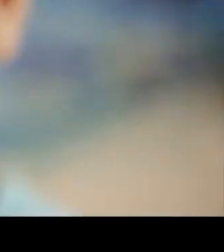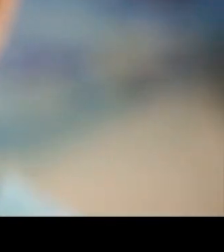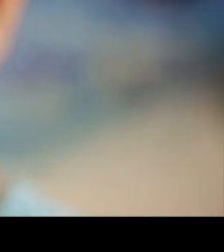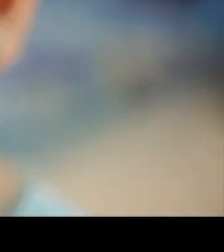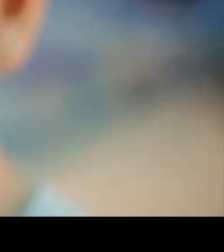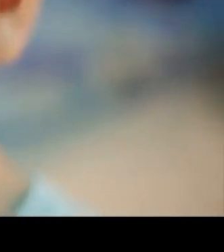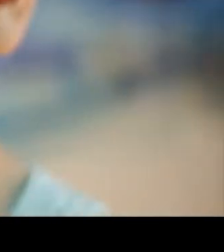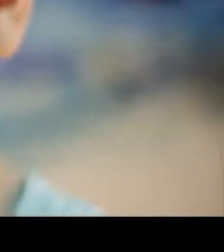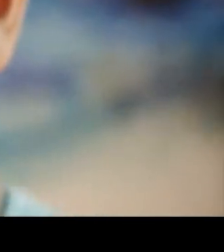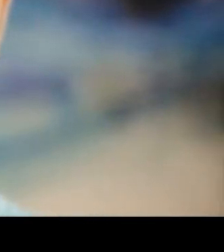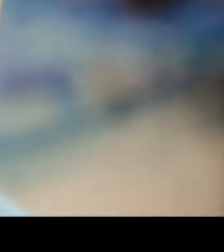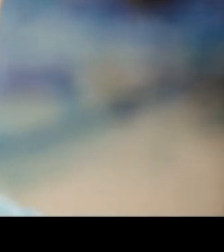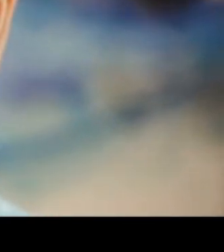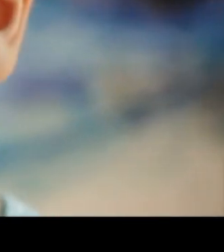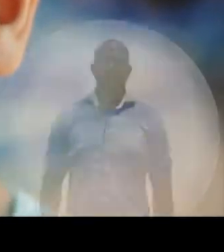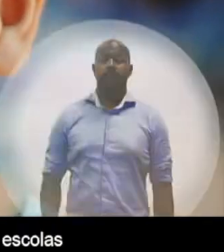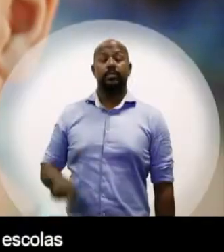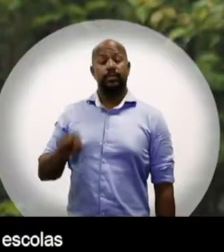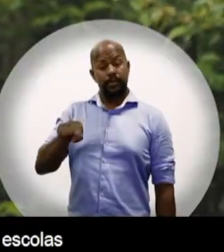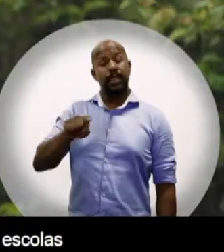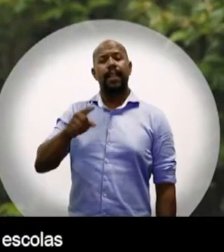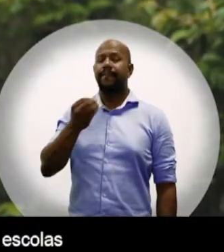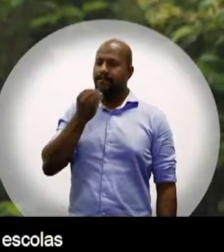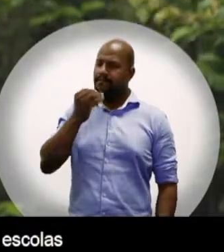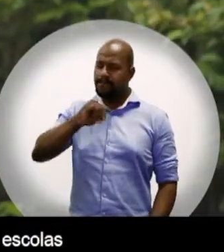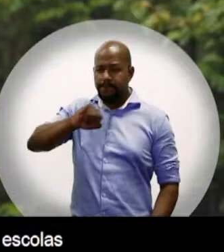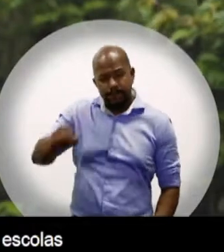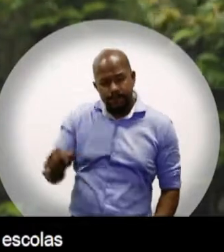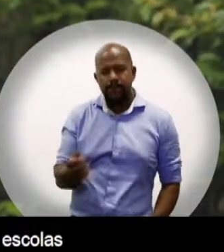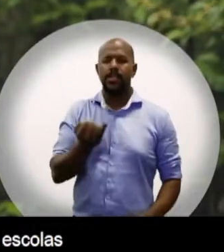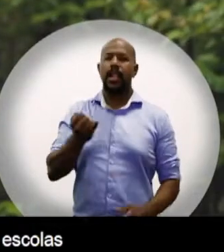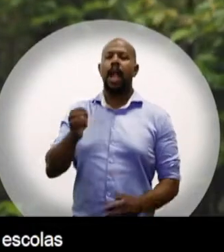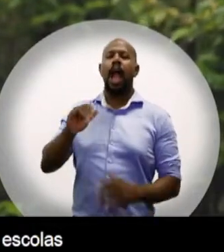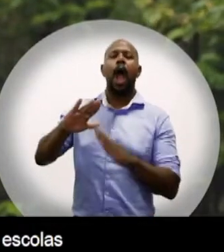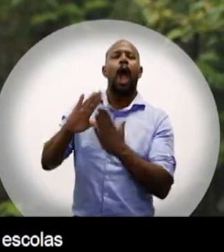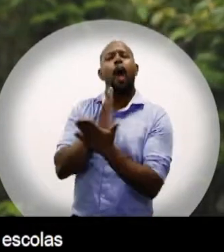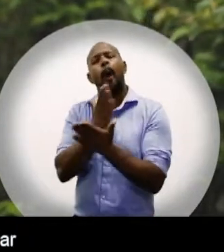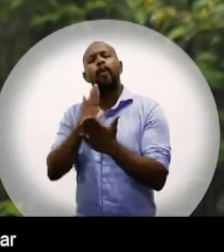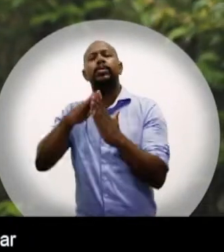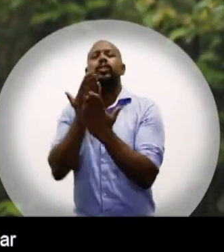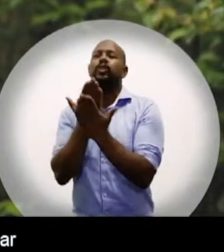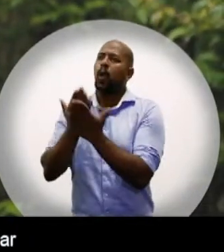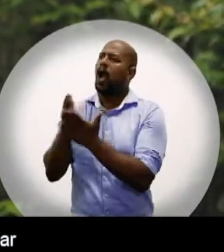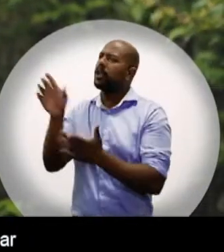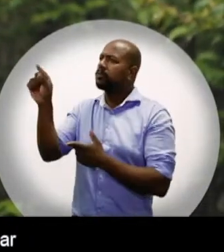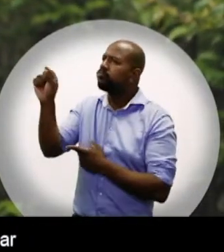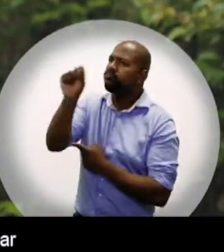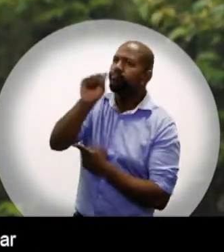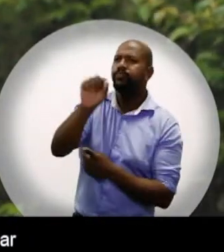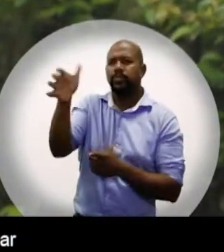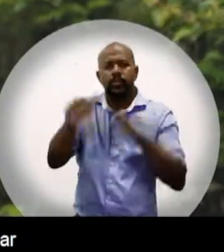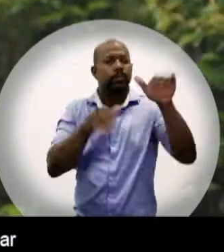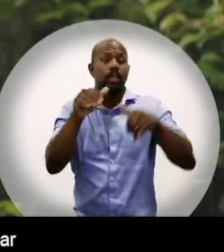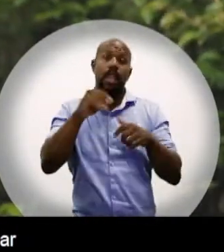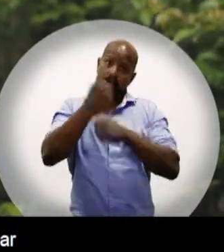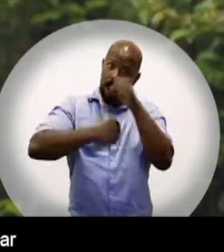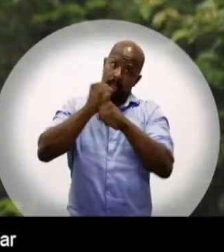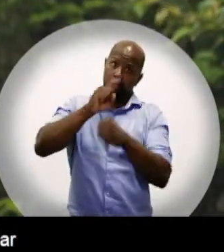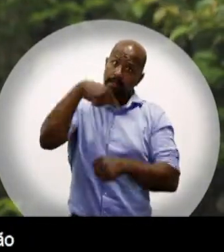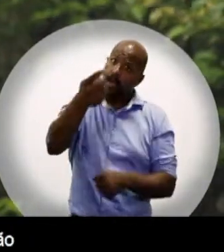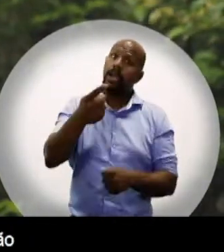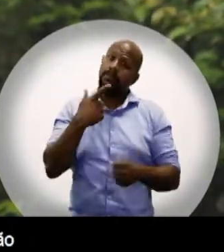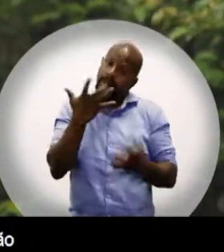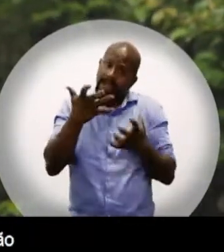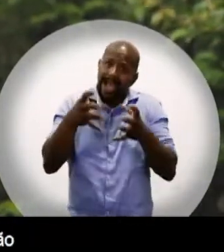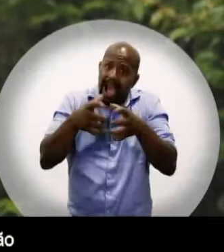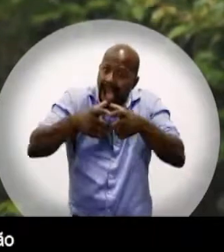serviço de educação especial, Cubatão. Este ano nós oportunizamos algumas escolas e para o ano que vem nós pensamos em ampliar.